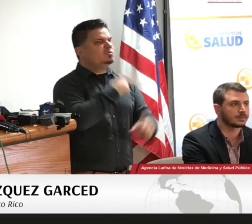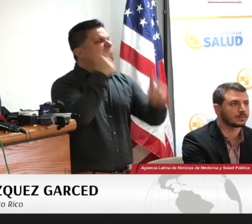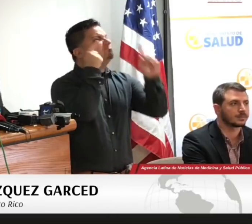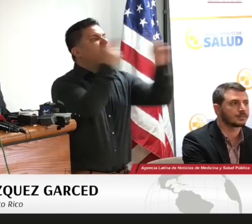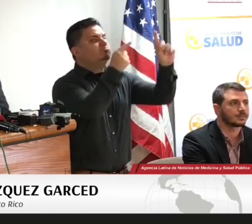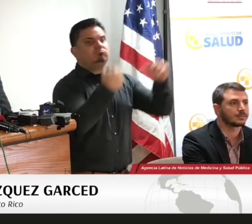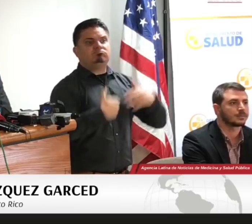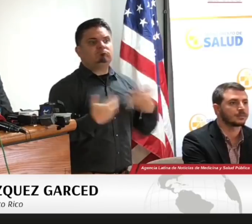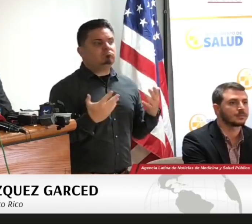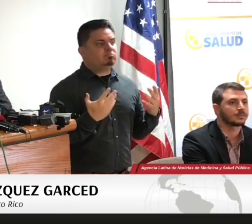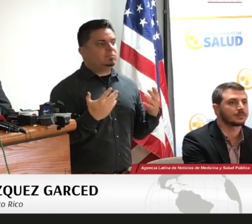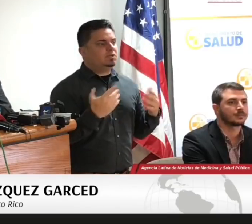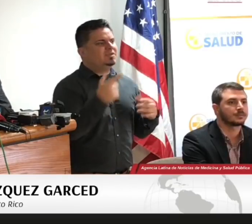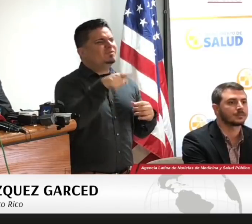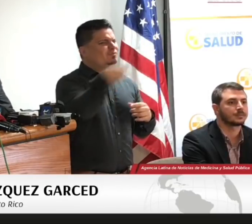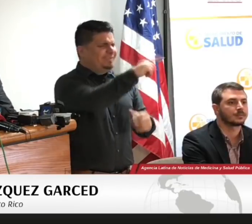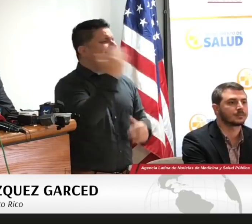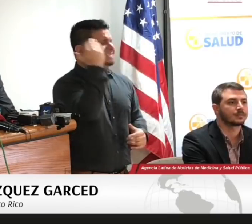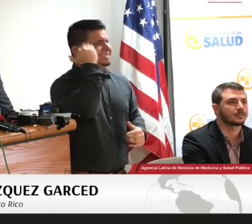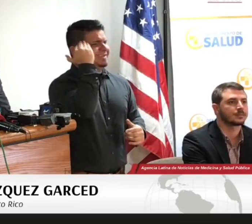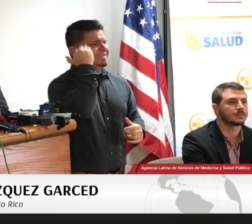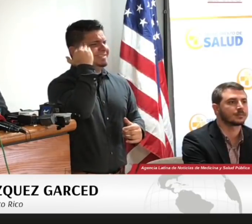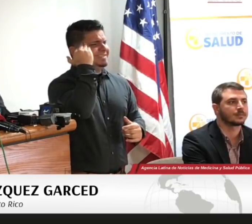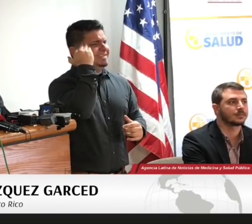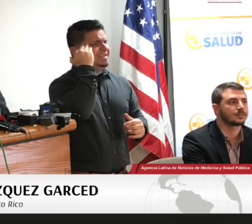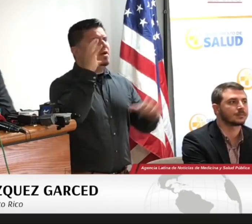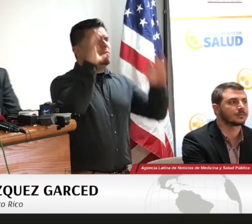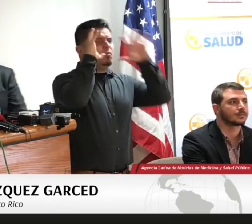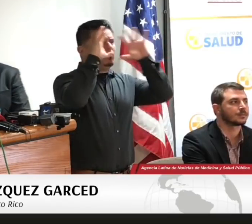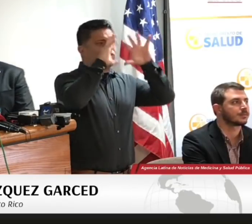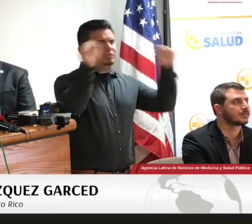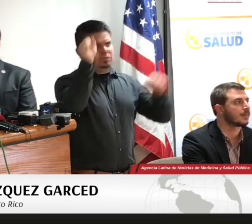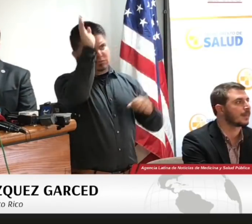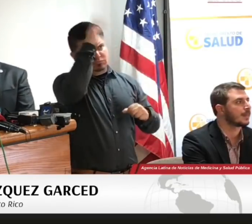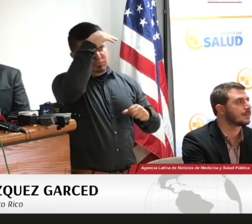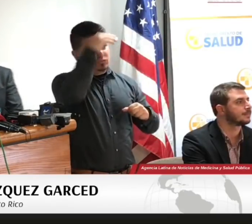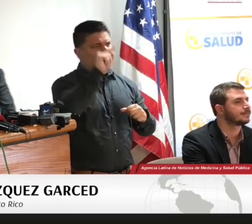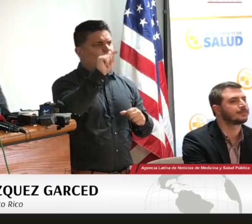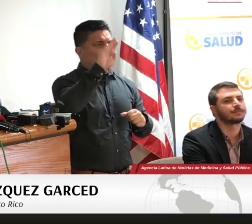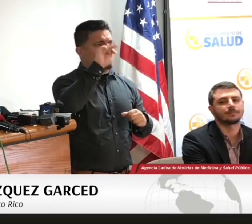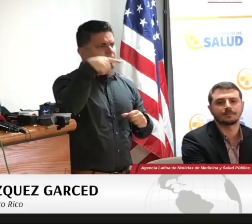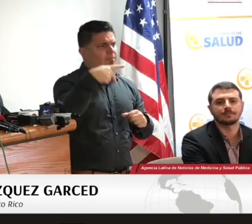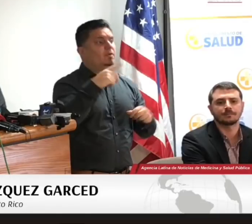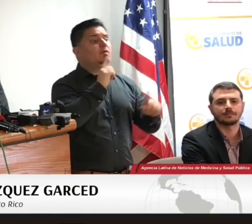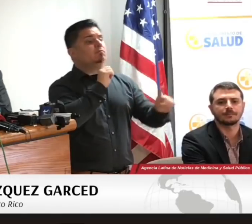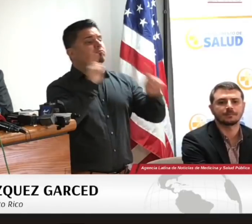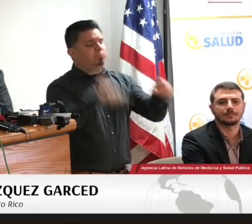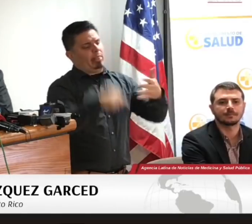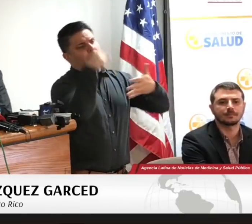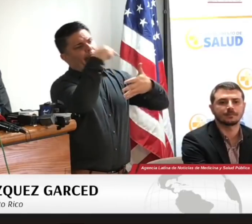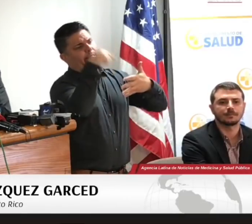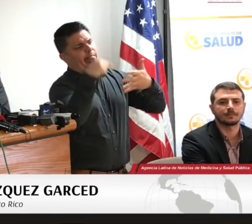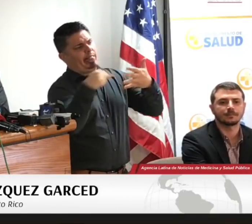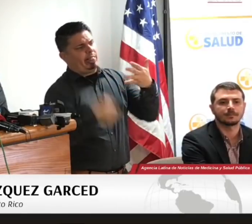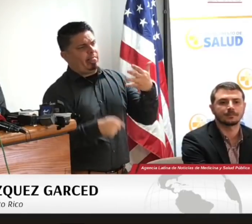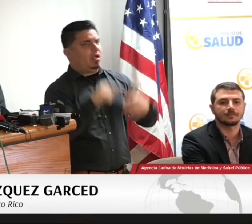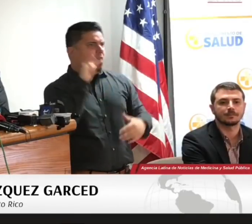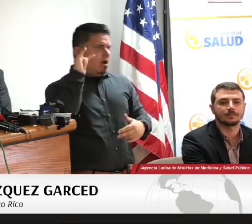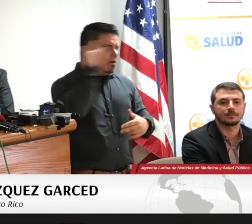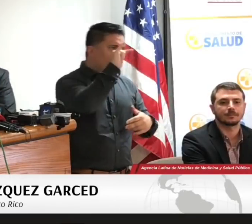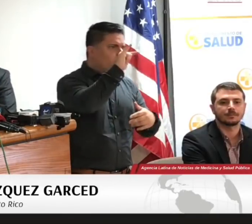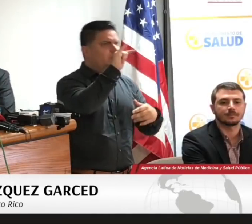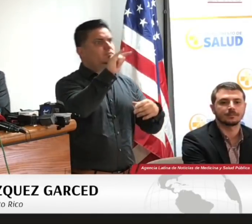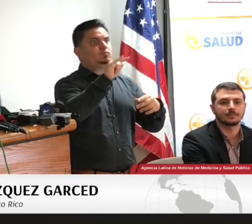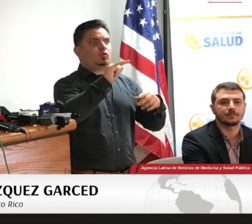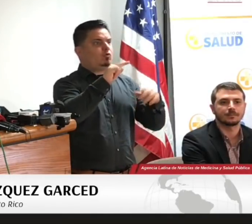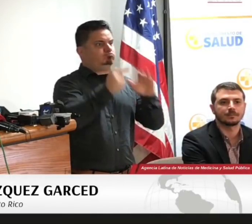ustedes saben y ya conocen, el presidente de los Estados Unidos emitió unas directrices con relación a los vuelos de Europa a Estados Unidos,